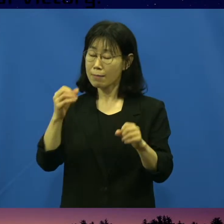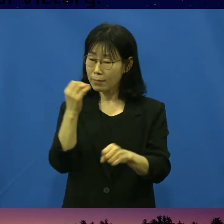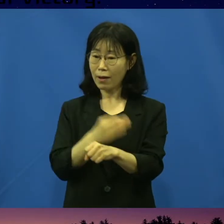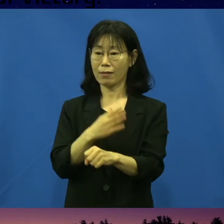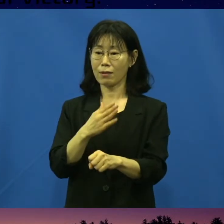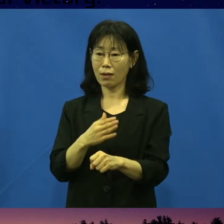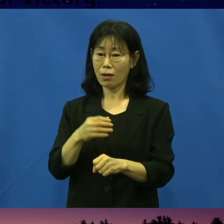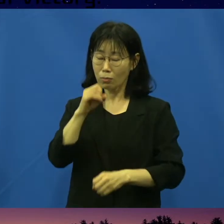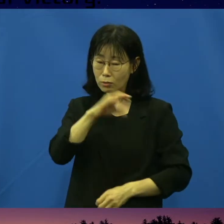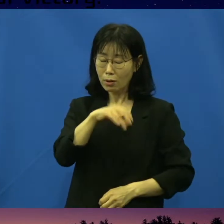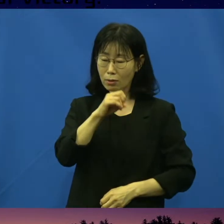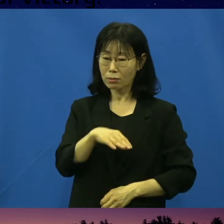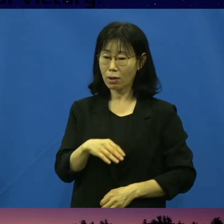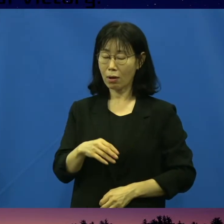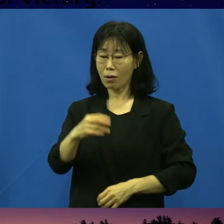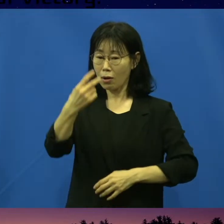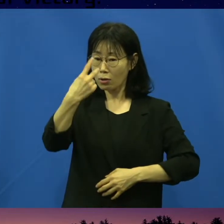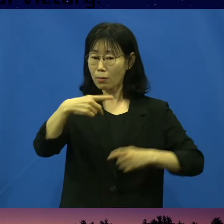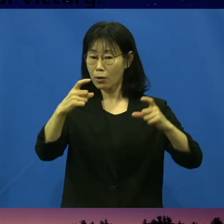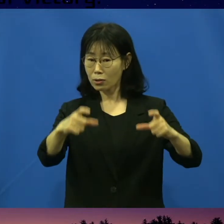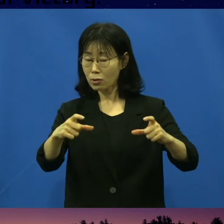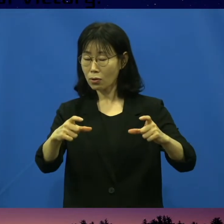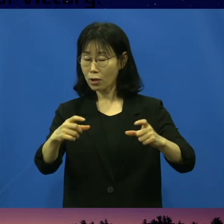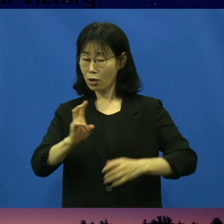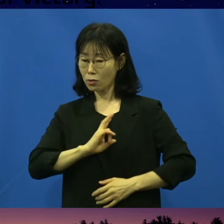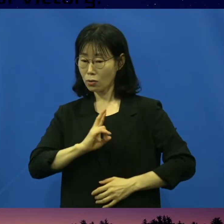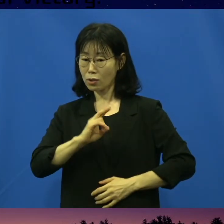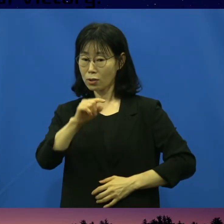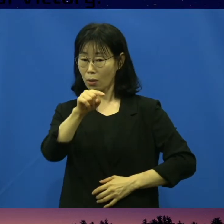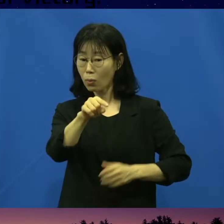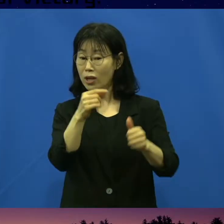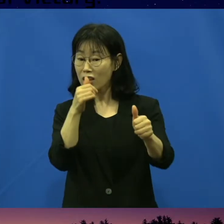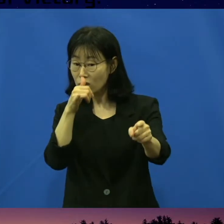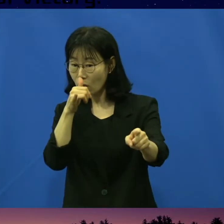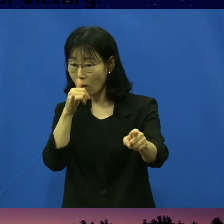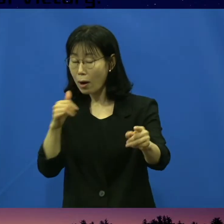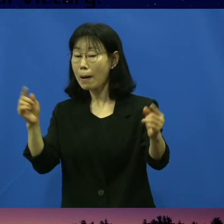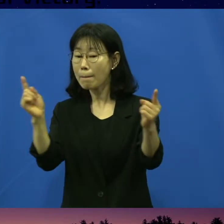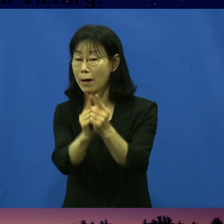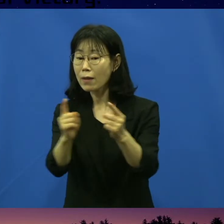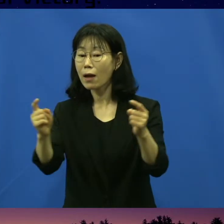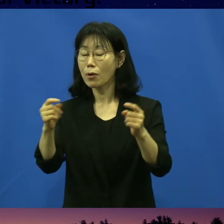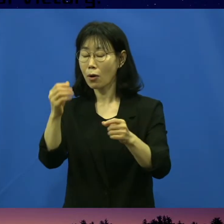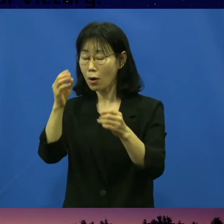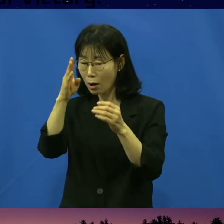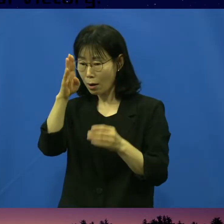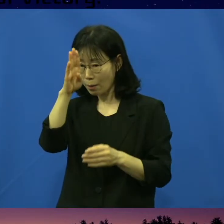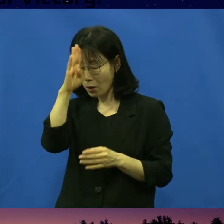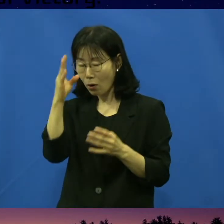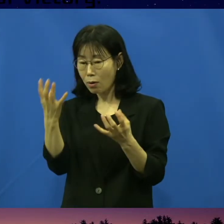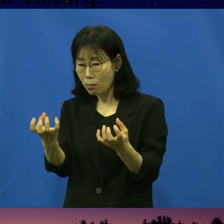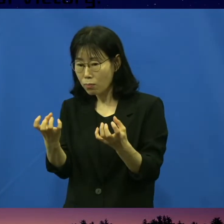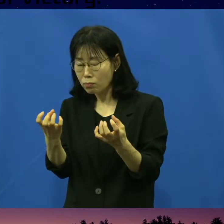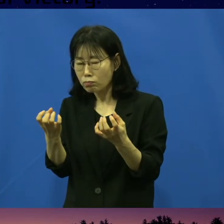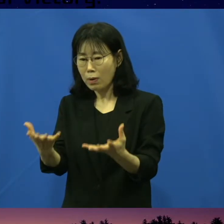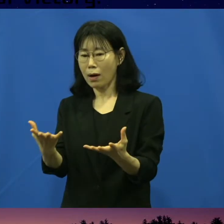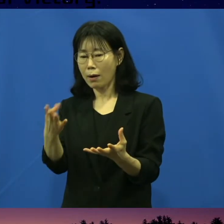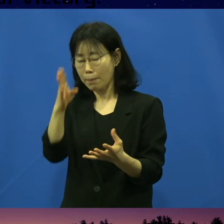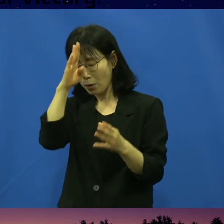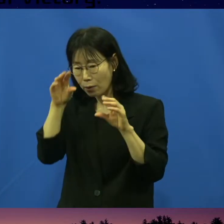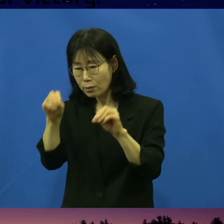만나면 된다는 거, 나을 거라는 거예요. 그런 확실한 복음을 갖고 있는 거잖아요. 여러분, 오늘 우리가 그 복음을 가지고